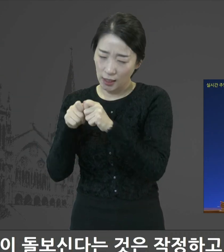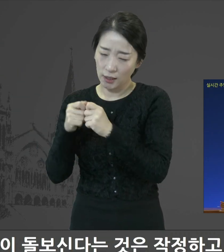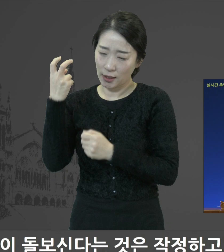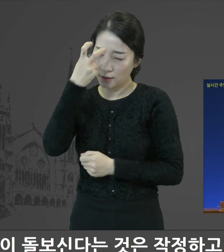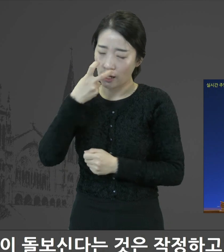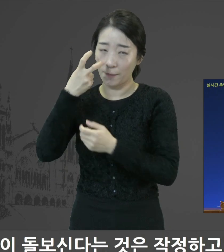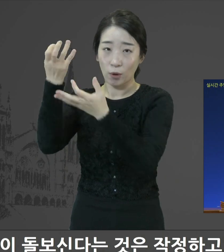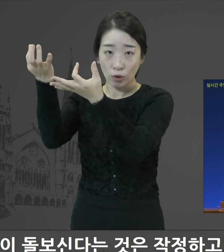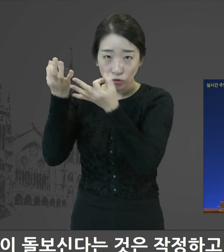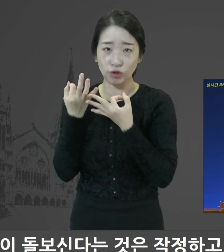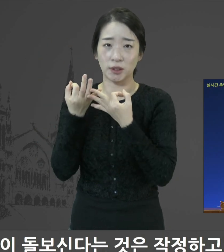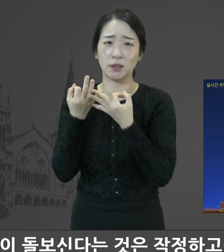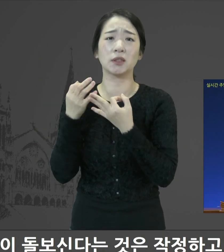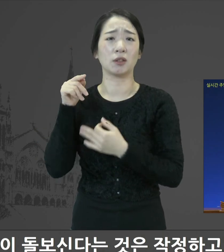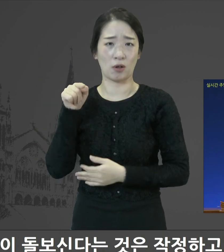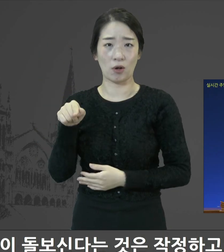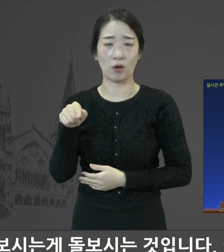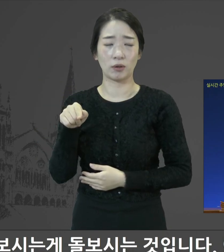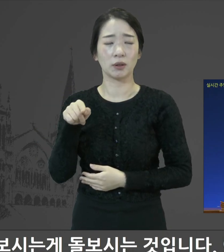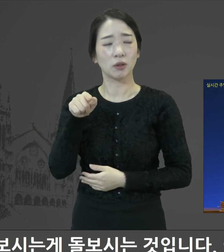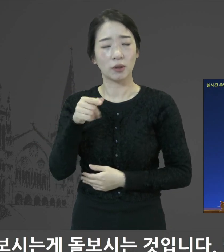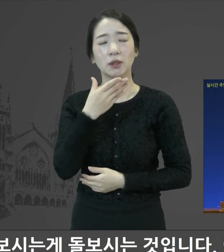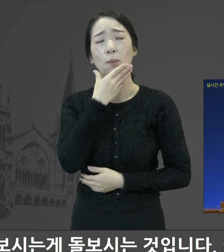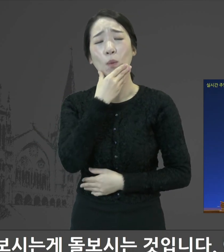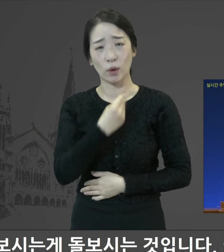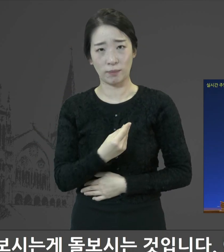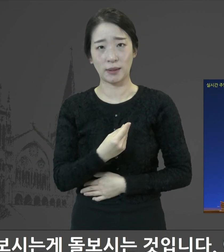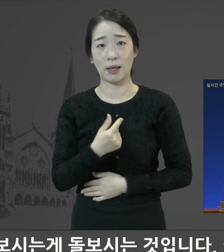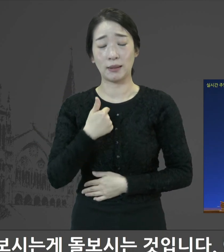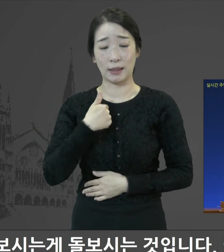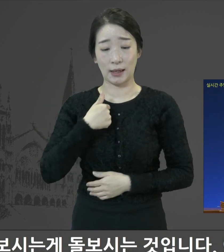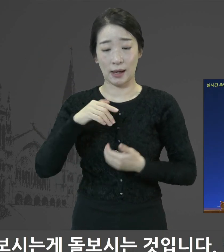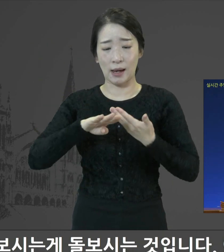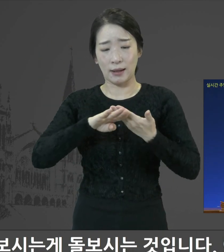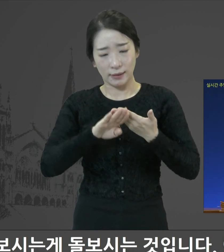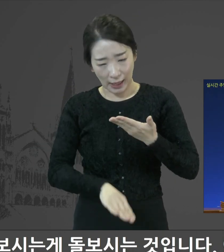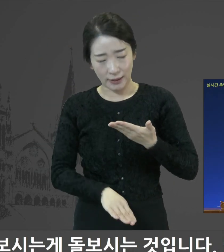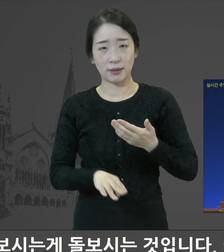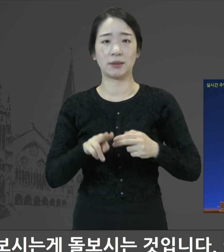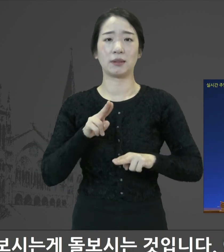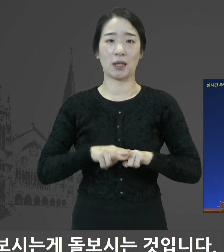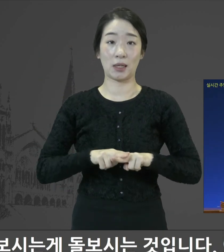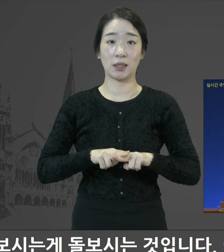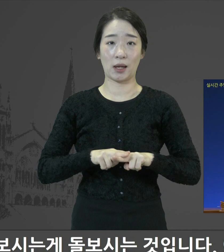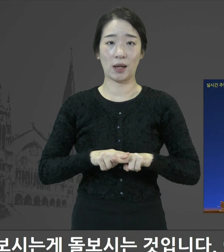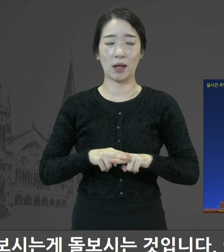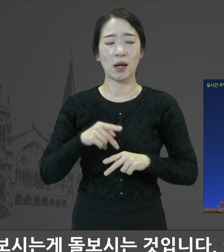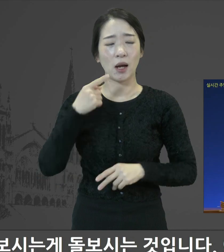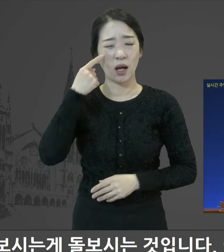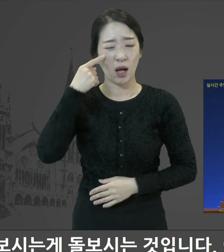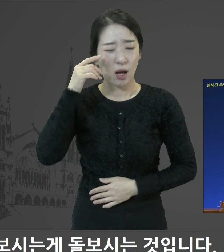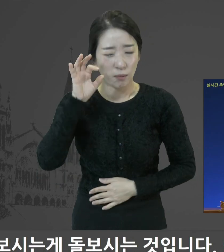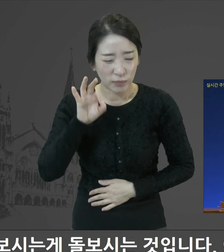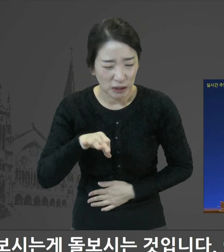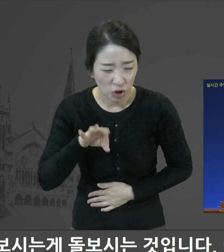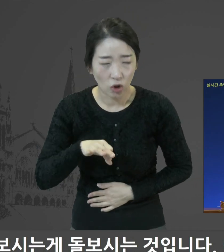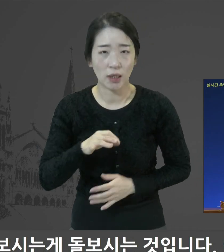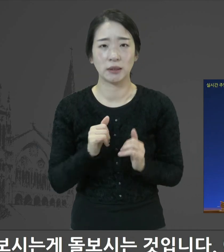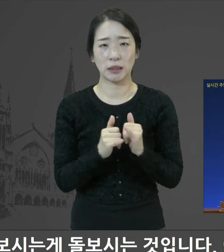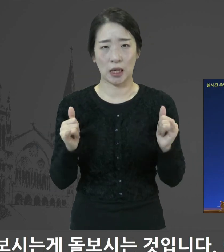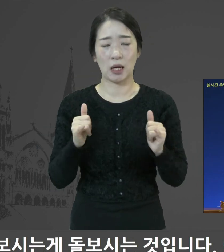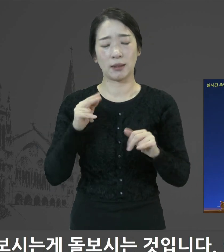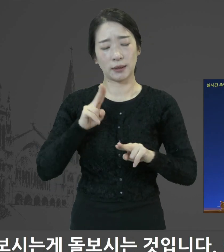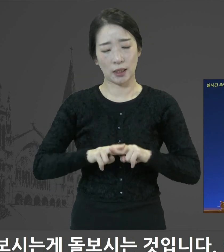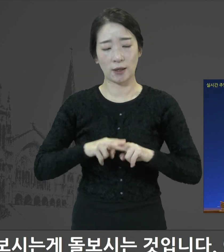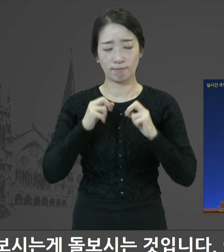복이에요, 이게. 근데 그러려면 낮은 자리에 있어야 됩니다. 비천한 자. 상황이 어려울 때